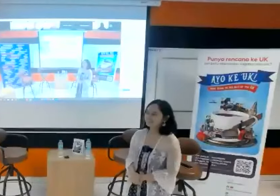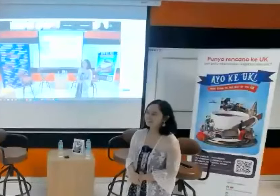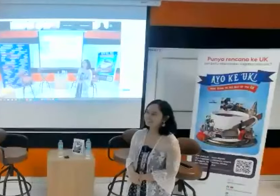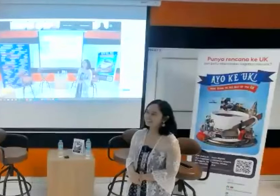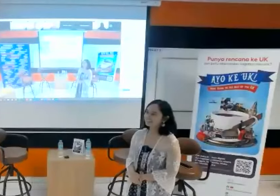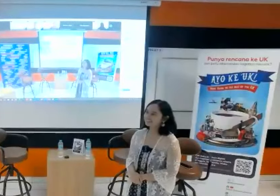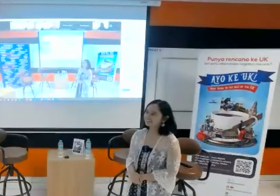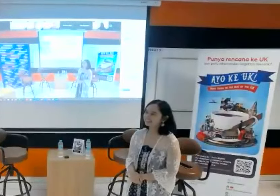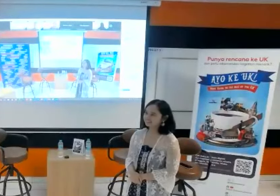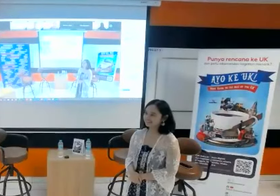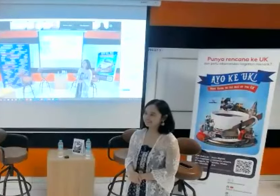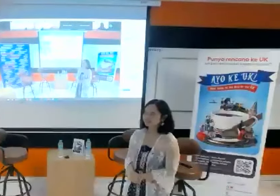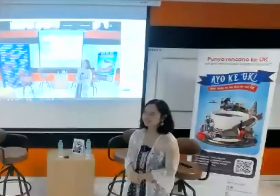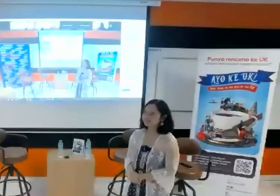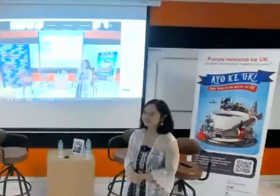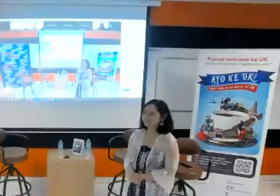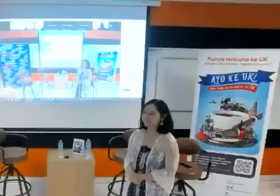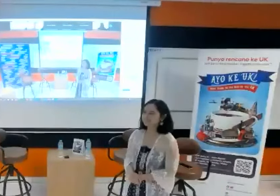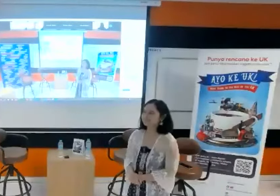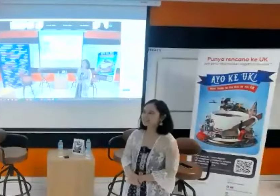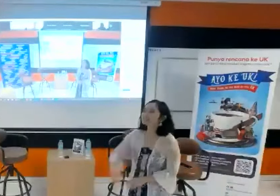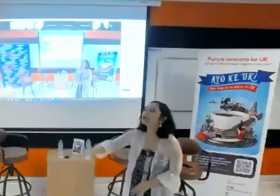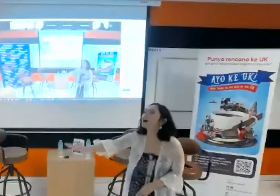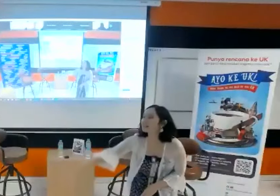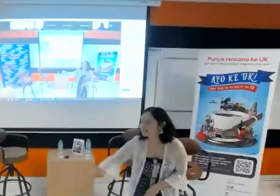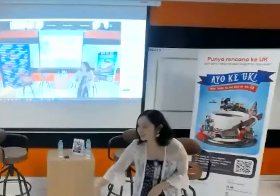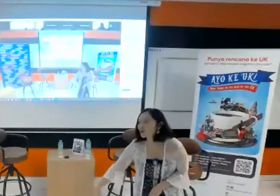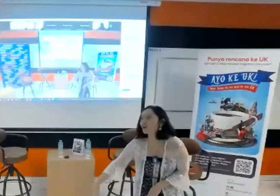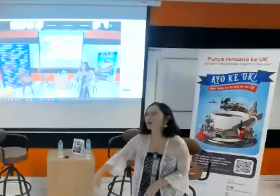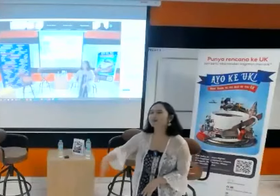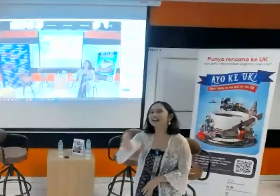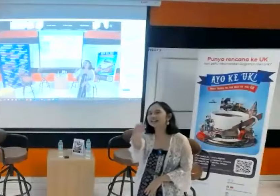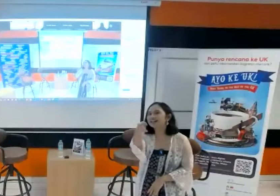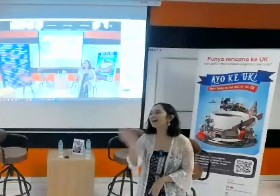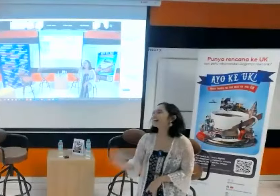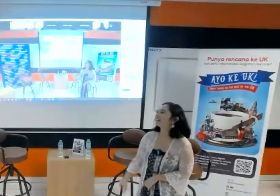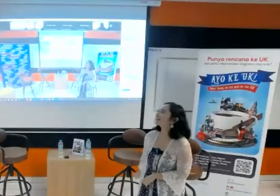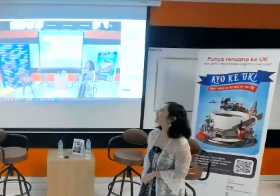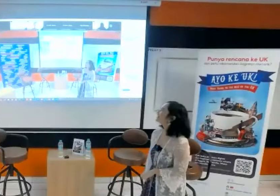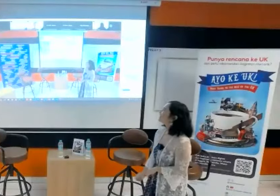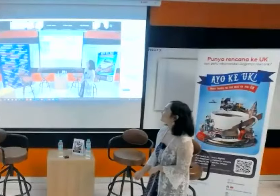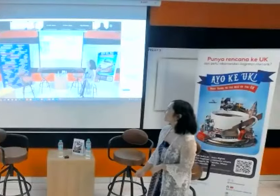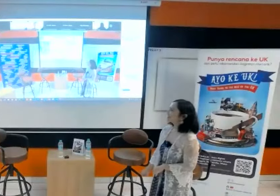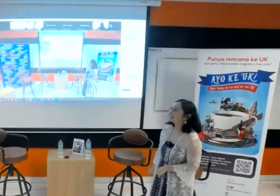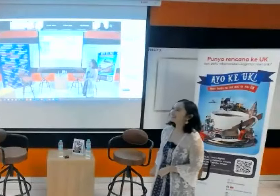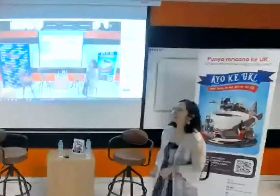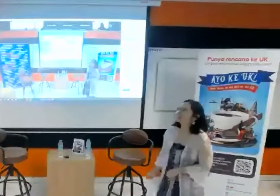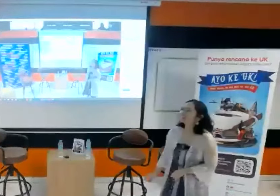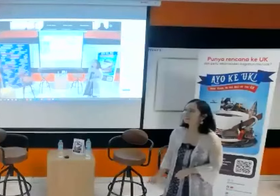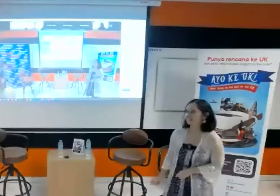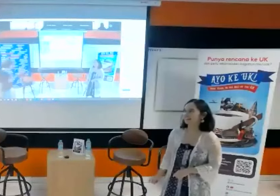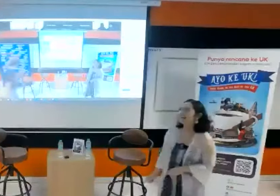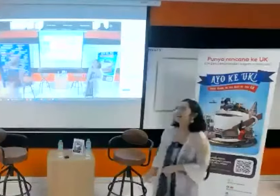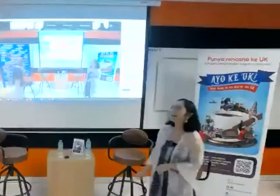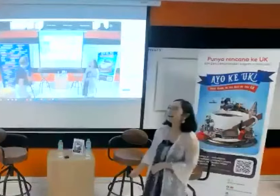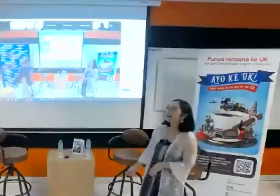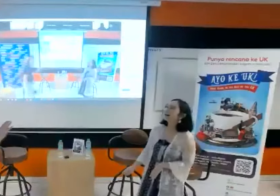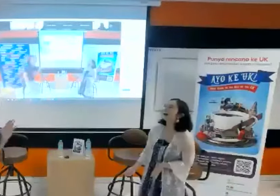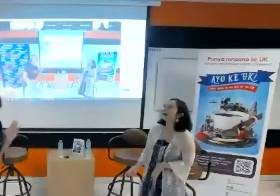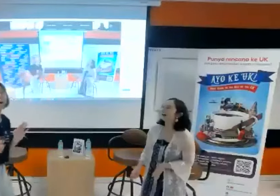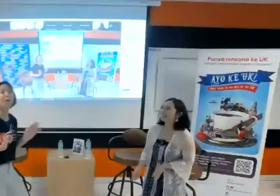hadiahnya per udah sini dong Kak sini dong biar kelihatan Bi t